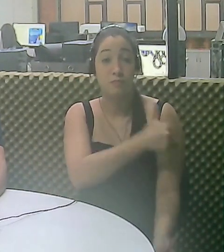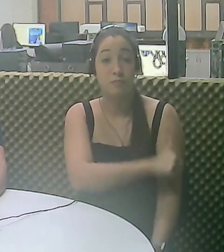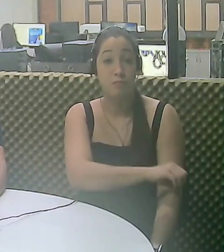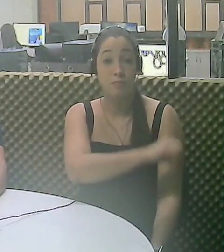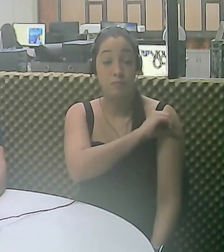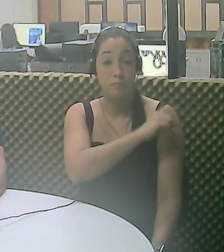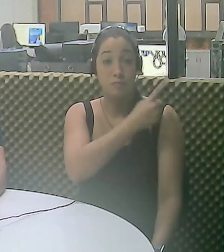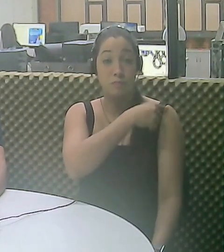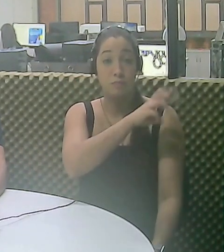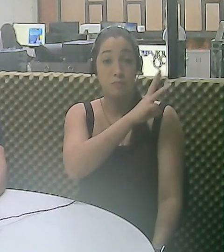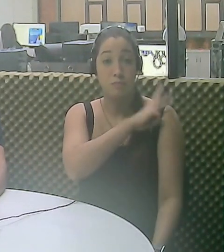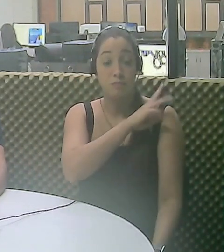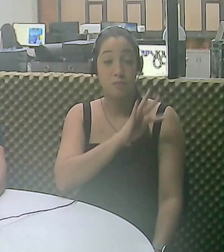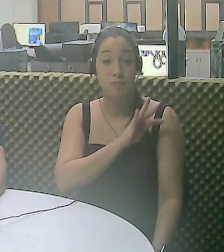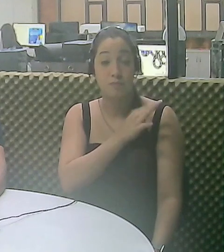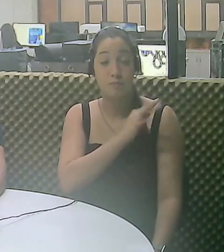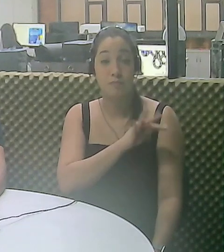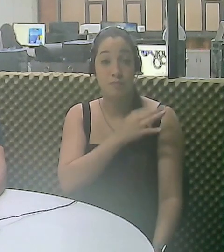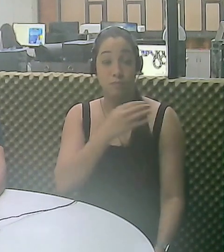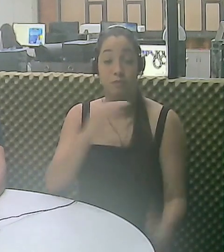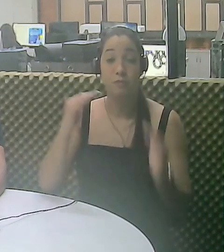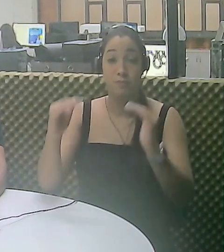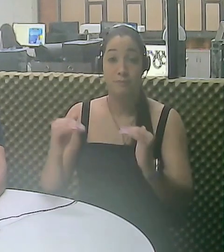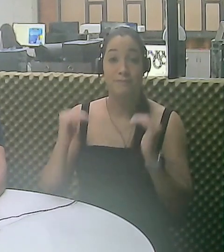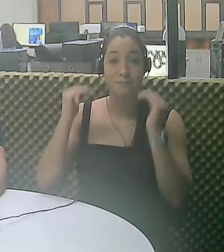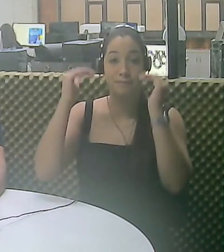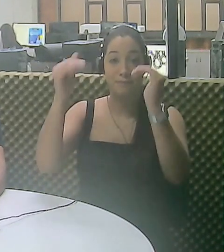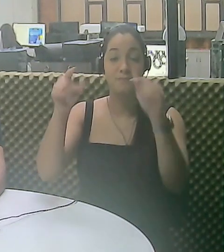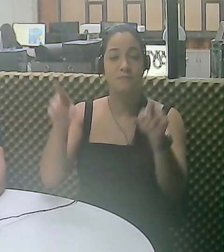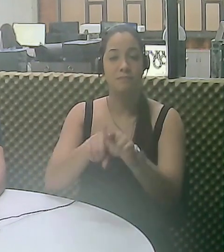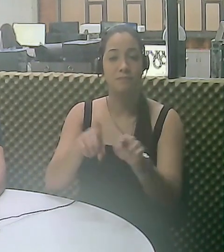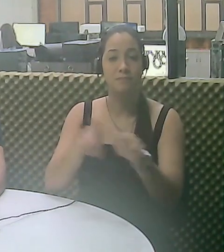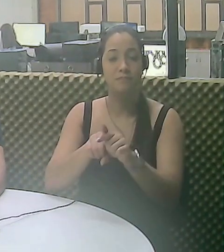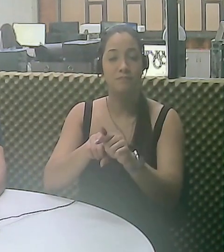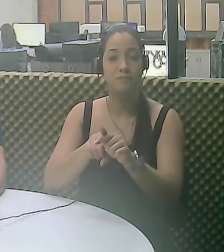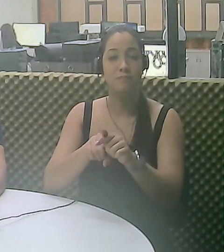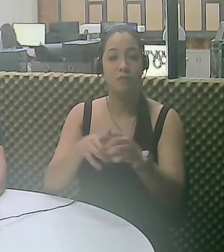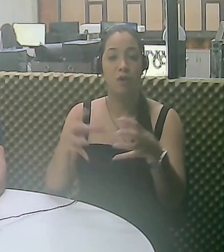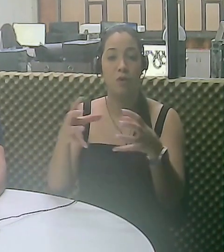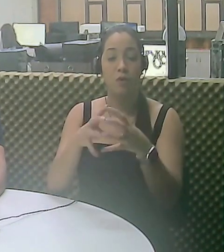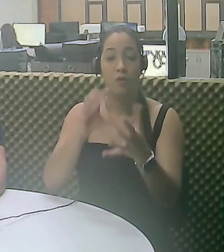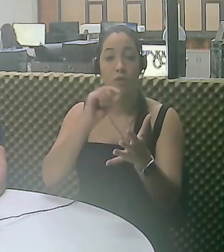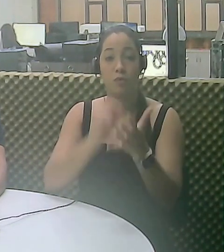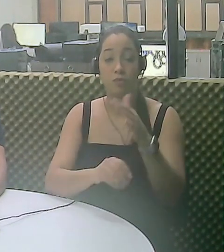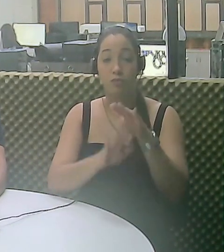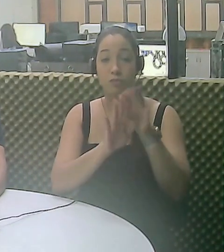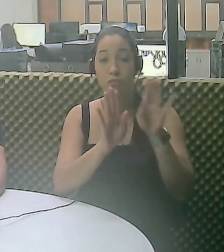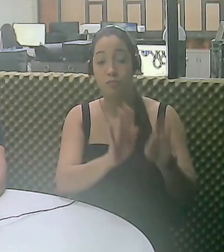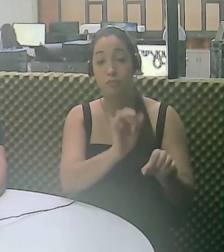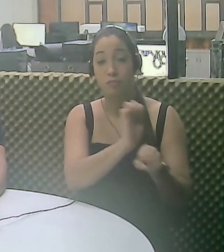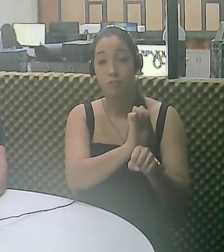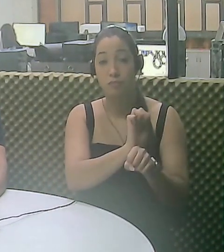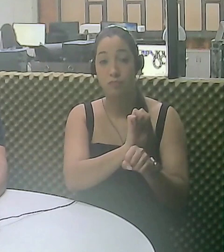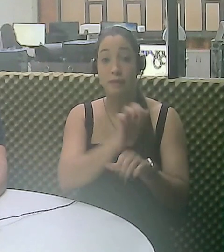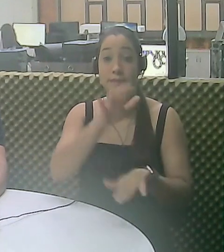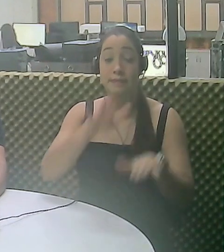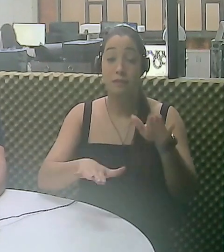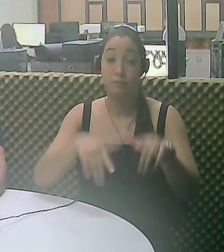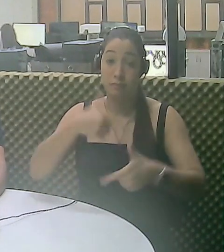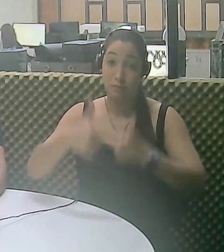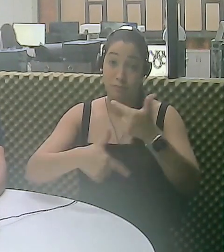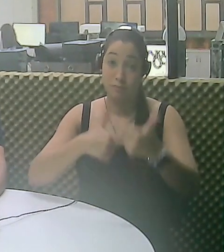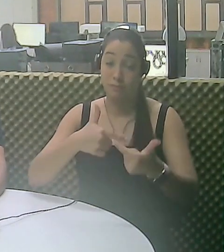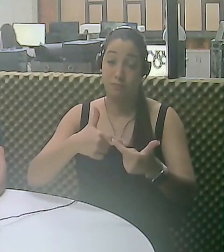fundamental, médio, médio técnico e superior, além de prever a formação de cadastro de reserva. A depender da função,